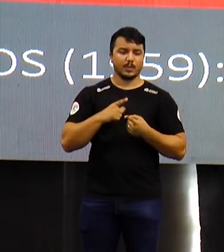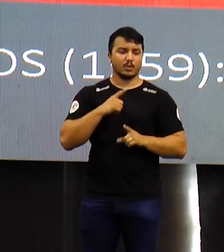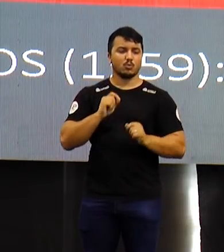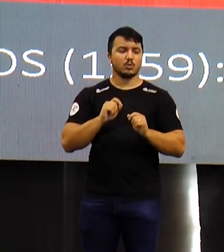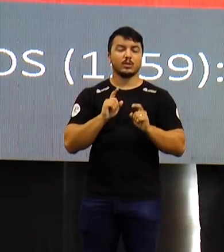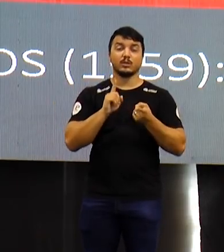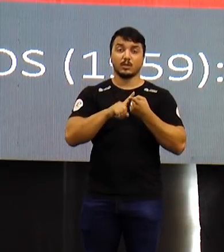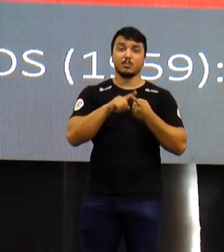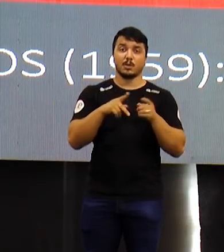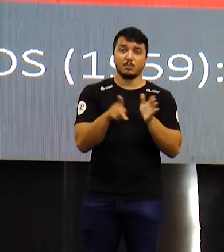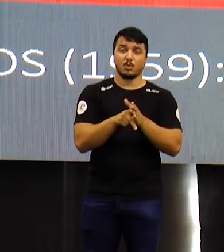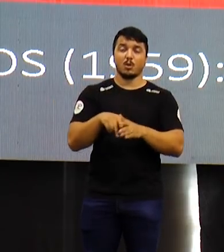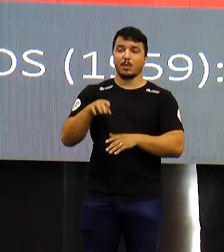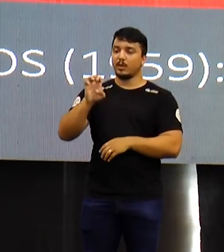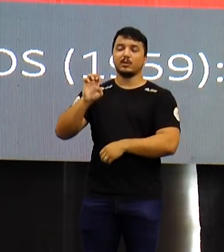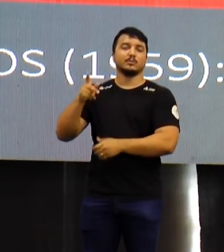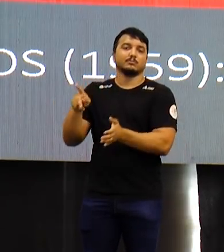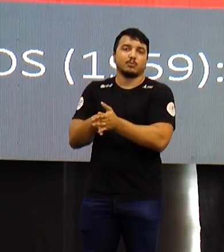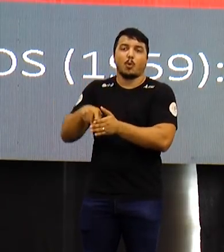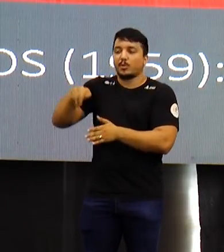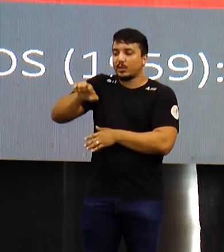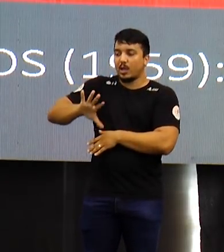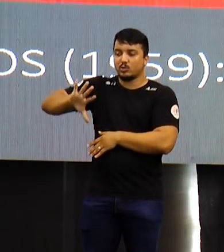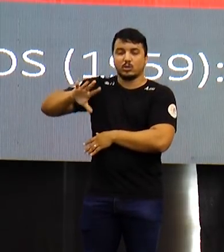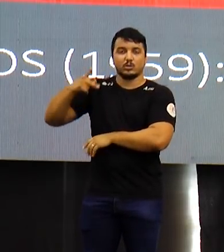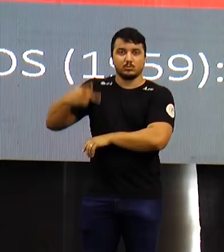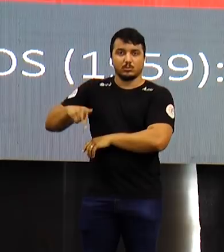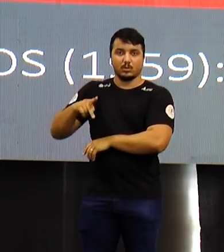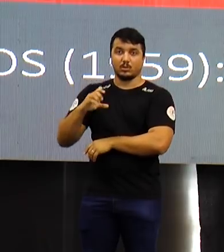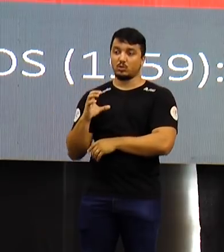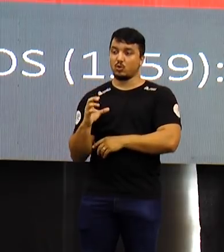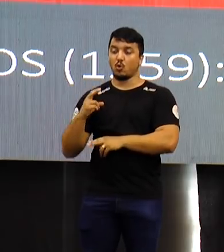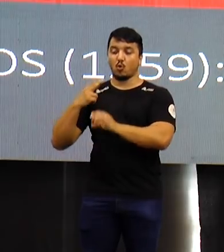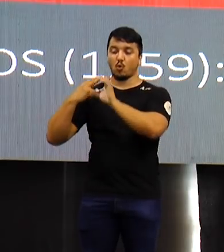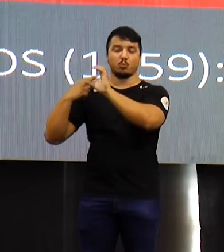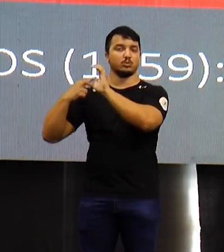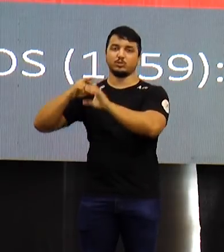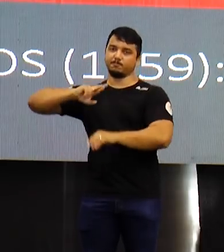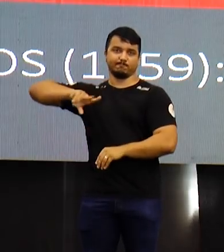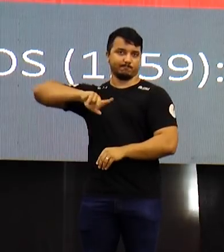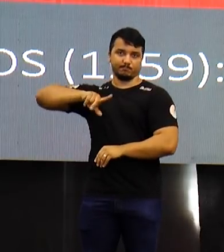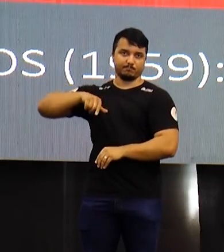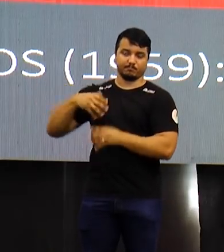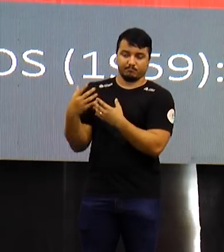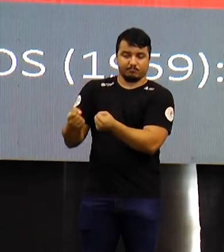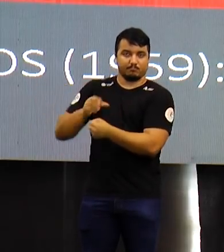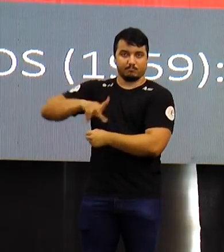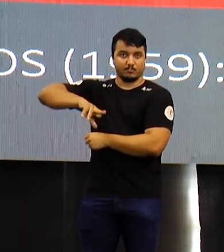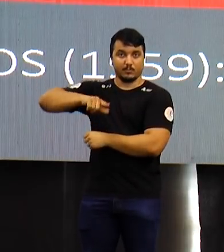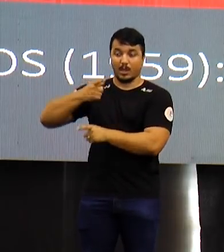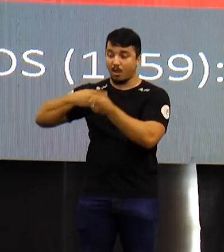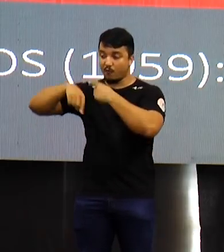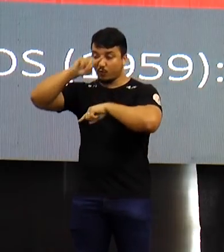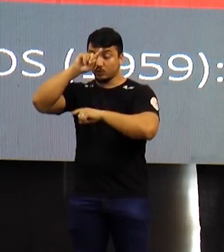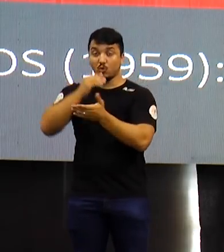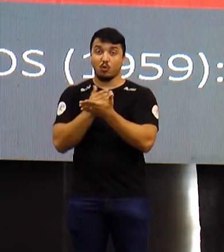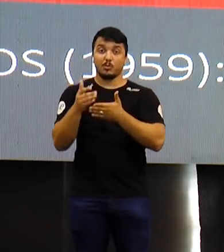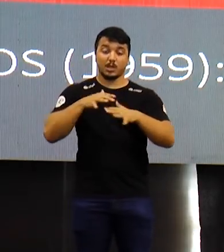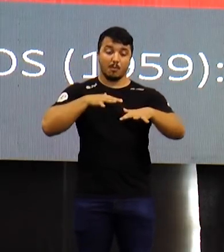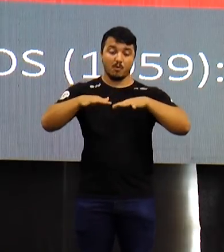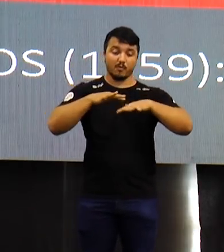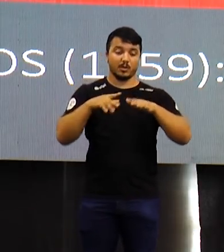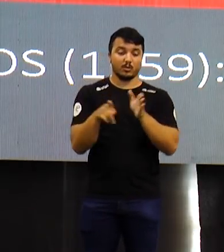caráter nacionalista. Eles não eram comunistas declarados de início. A revolução se inicia com um